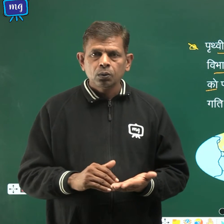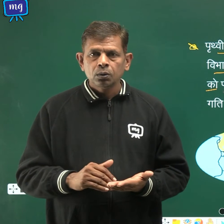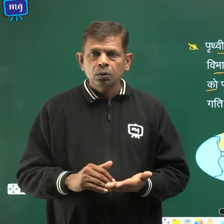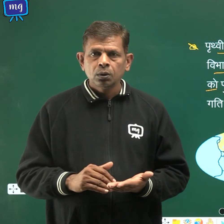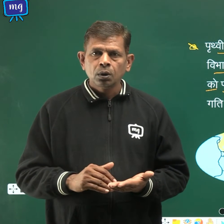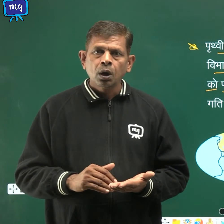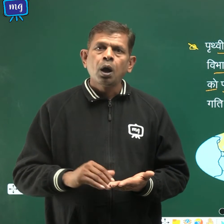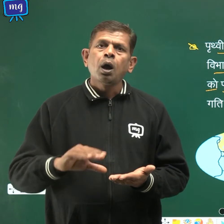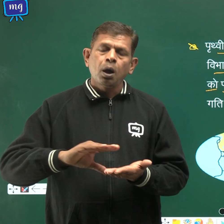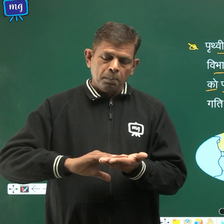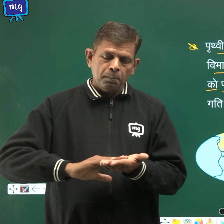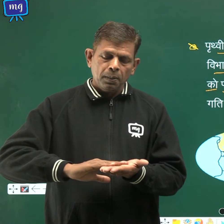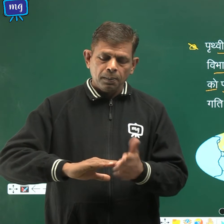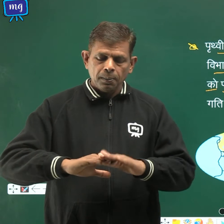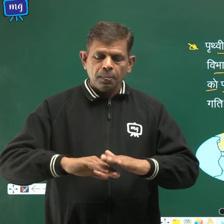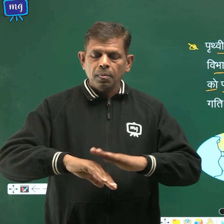प्लेट कहते हैं।